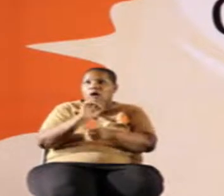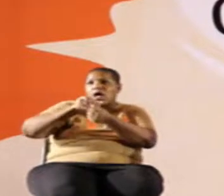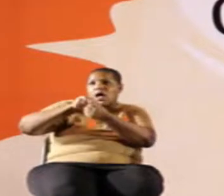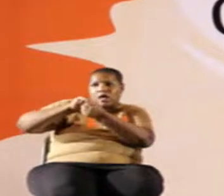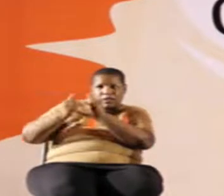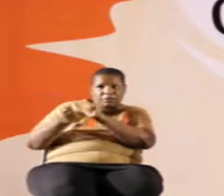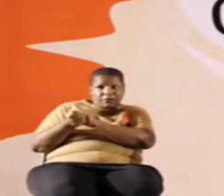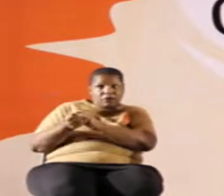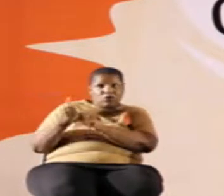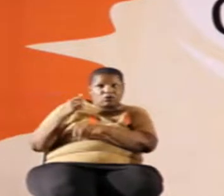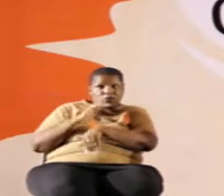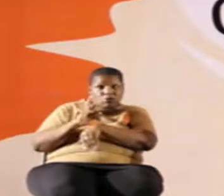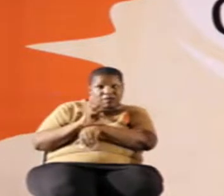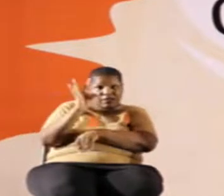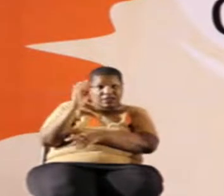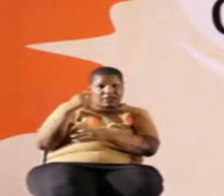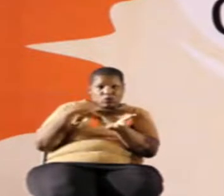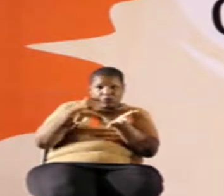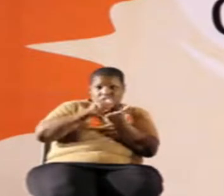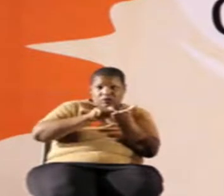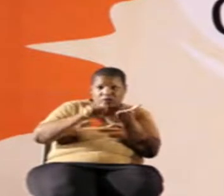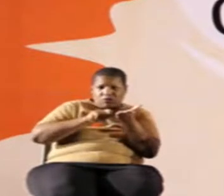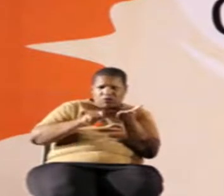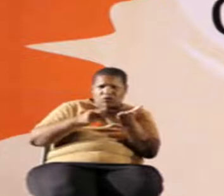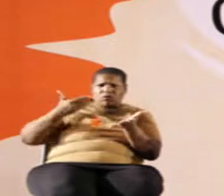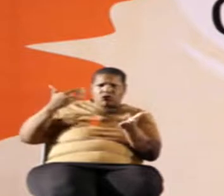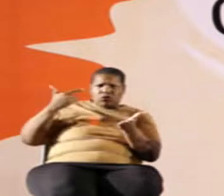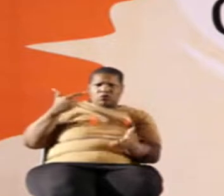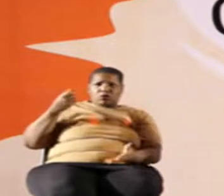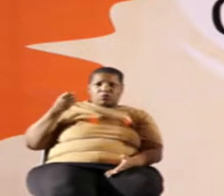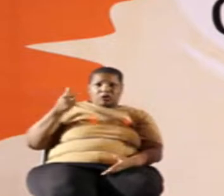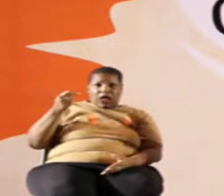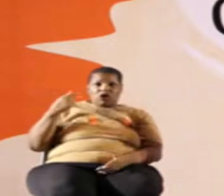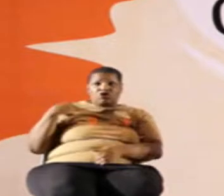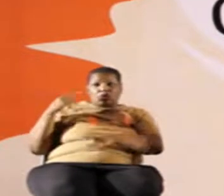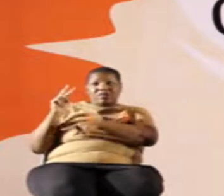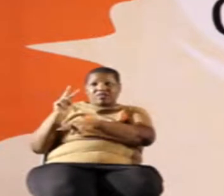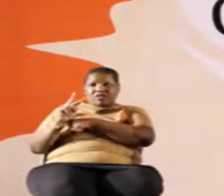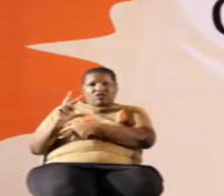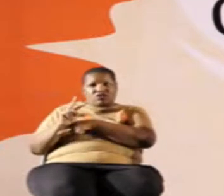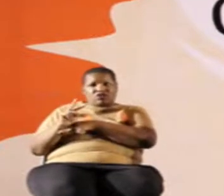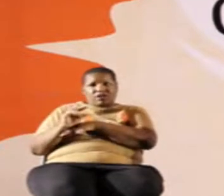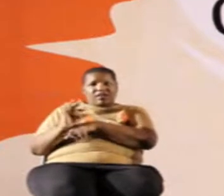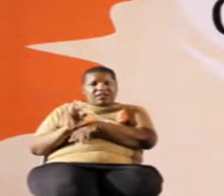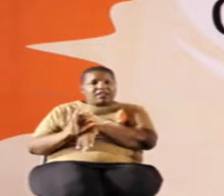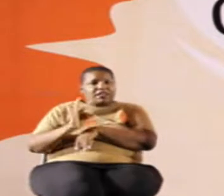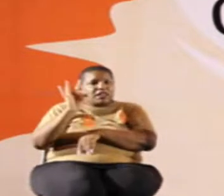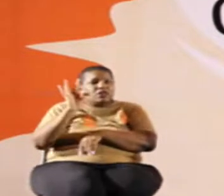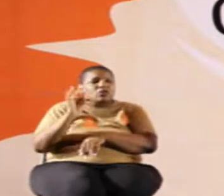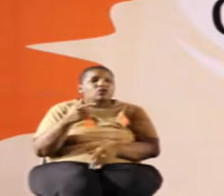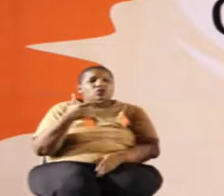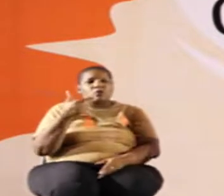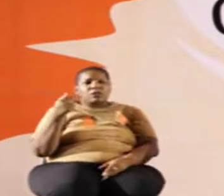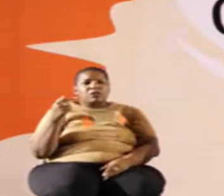adaptação de uma tese que eu escrevi em 2007, que eu defendi em 2007, né? E que